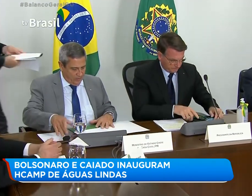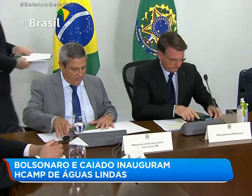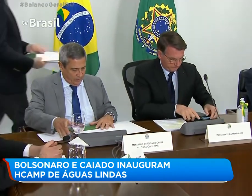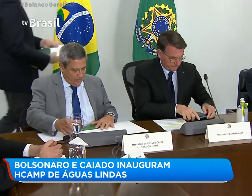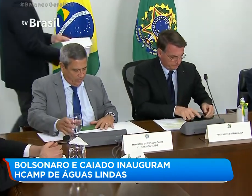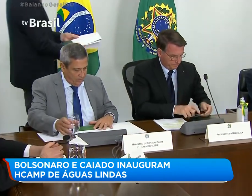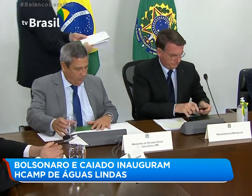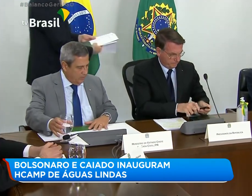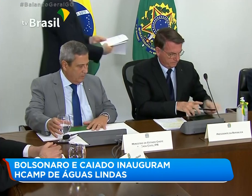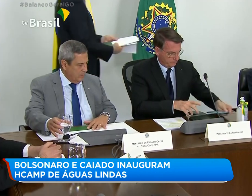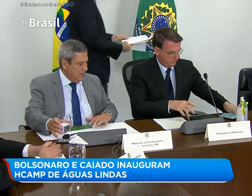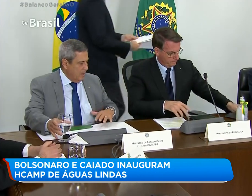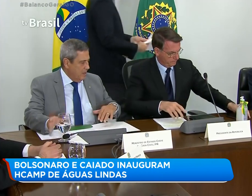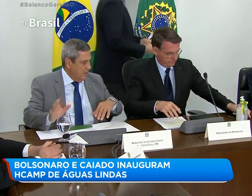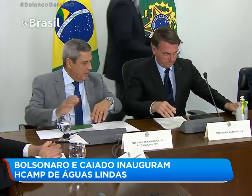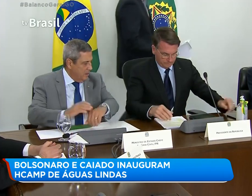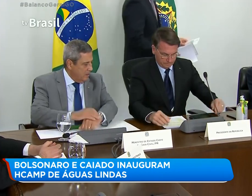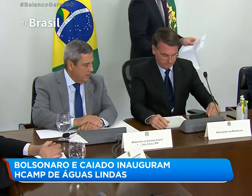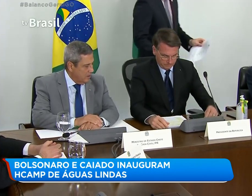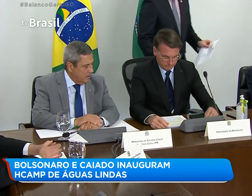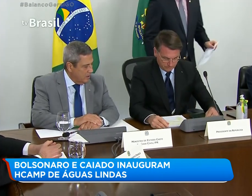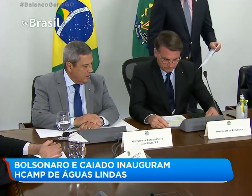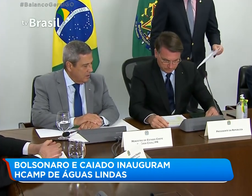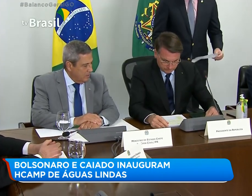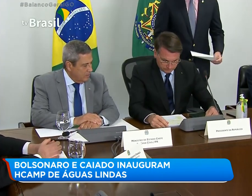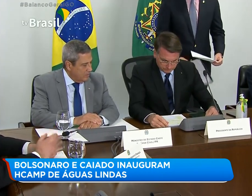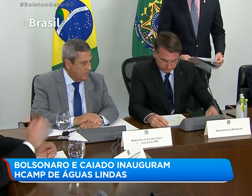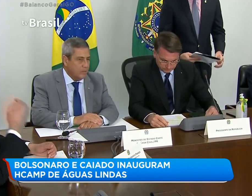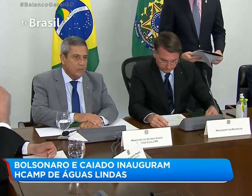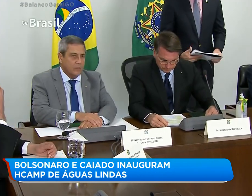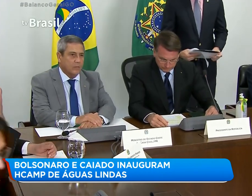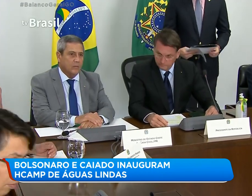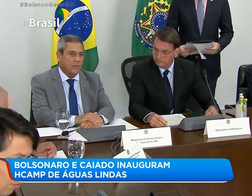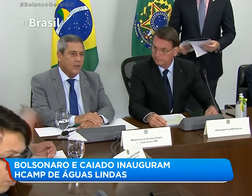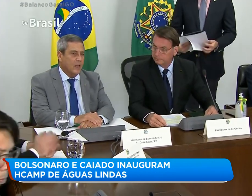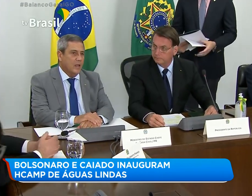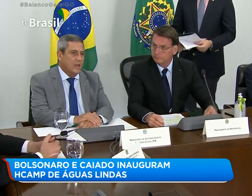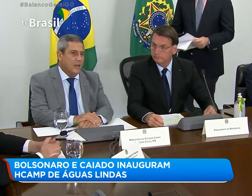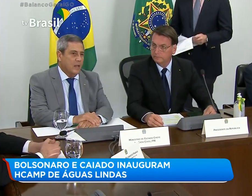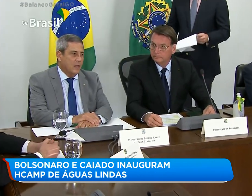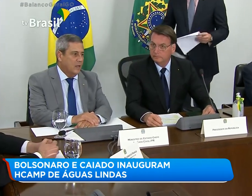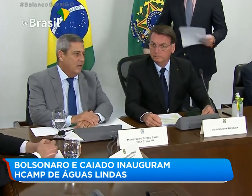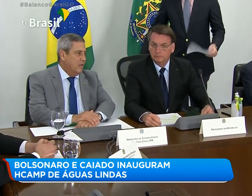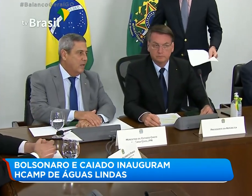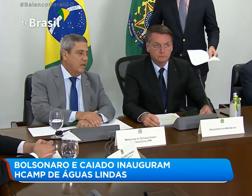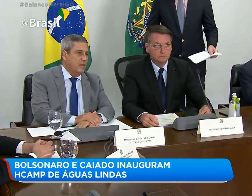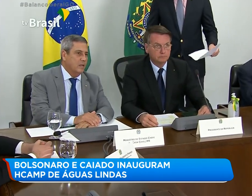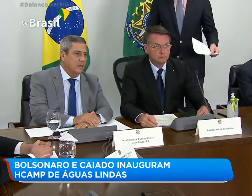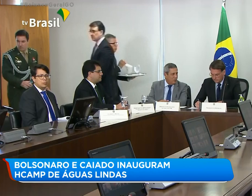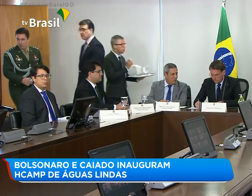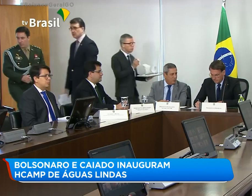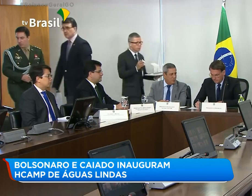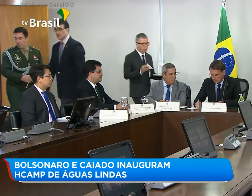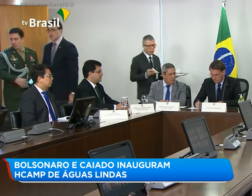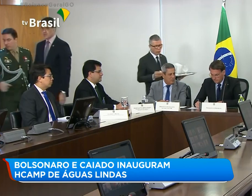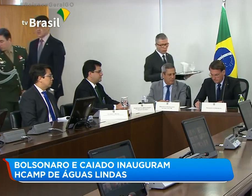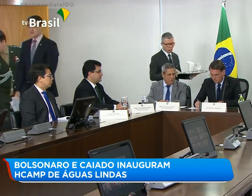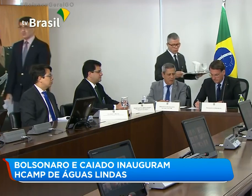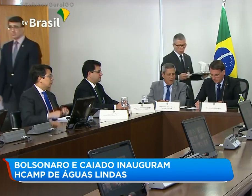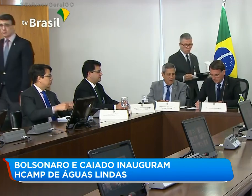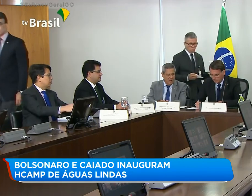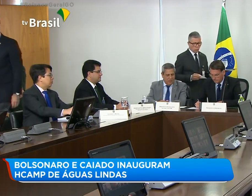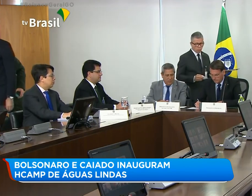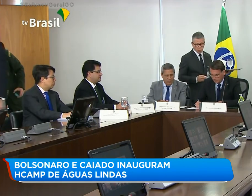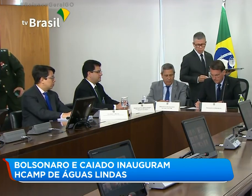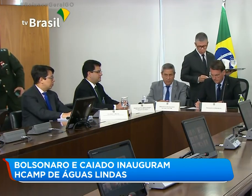Dia Mundial do Meio Ambiente, Jair Bolsonaro e os ministros da Economia Paulo Guedes e do Meio Ambiente Ricardo Salles assinaram